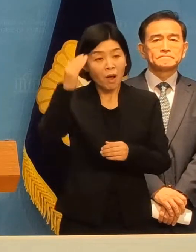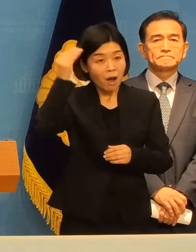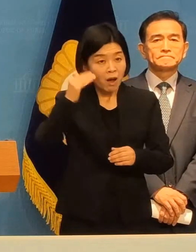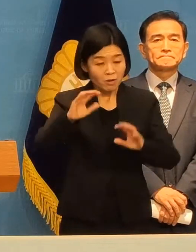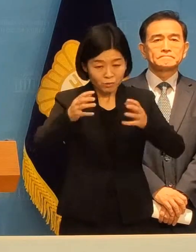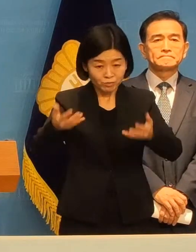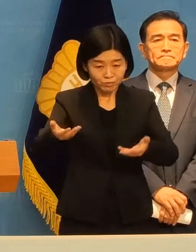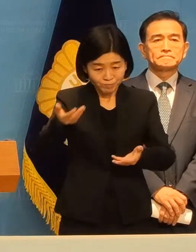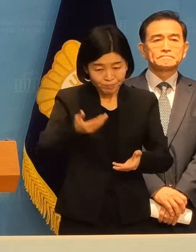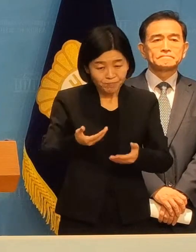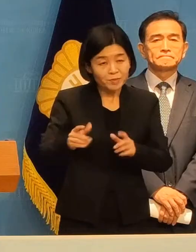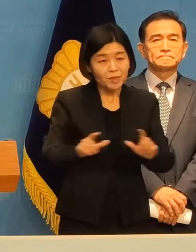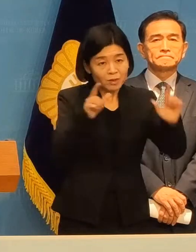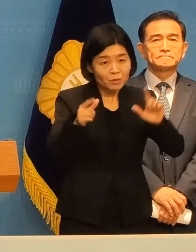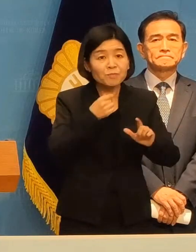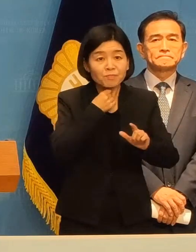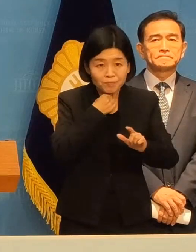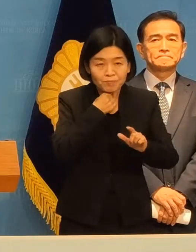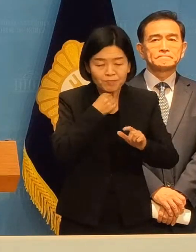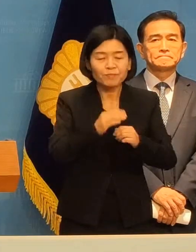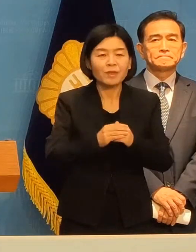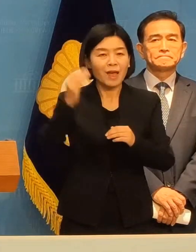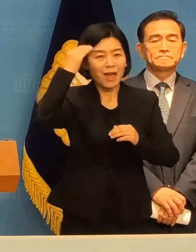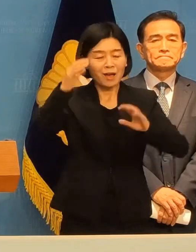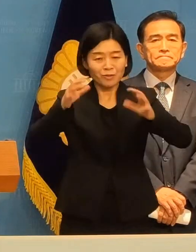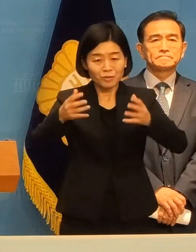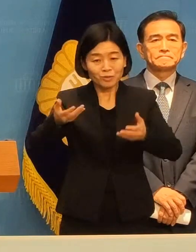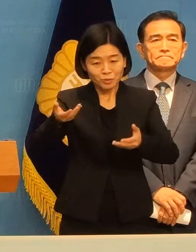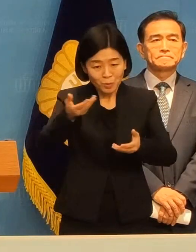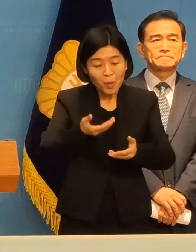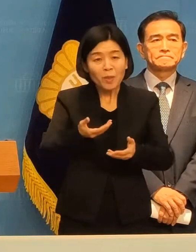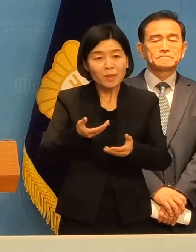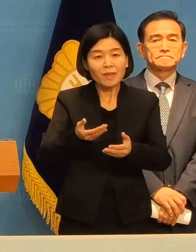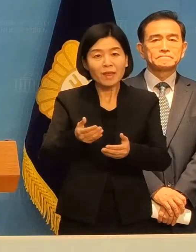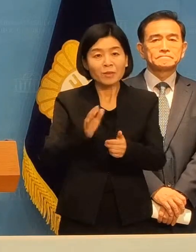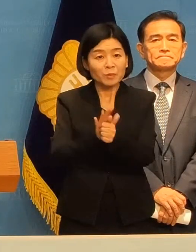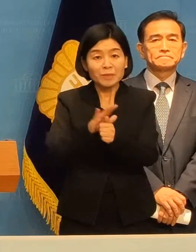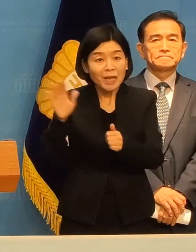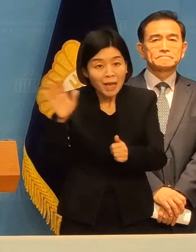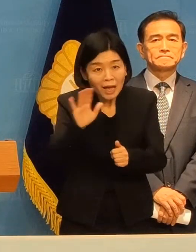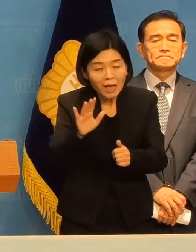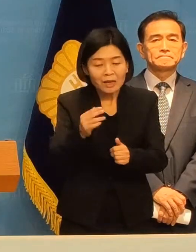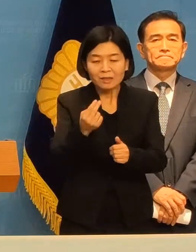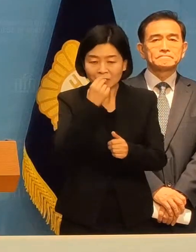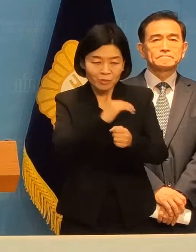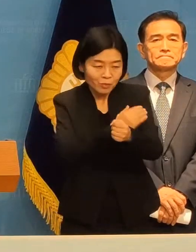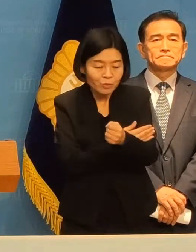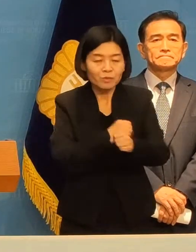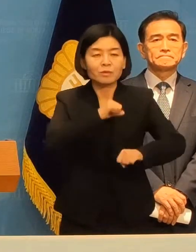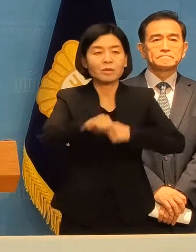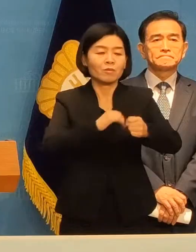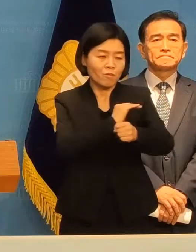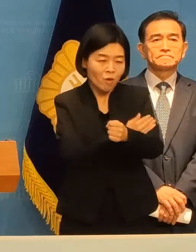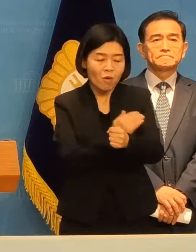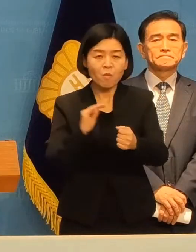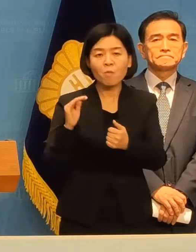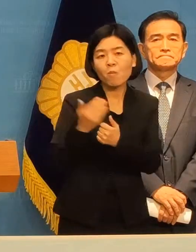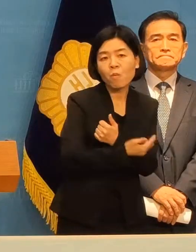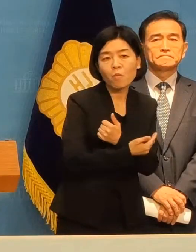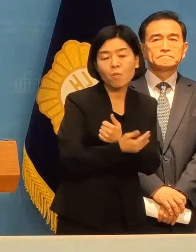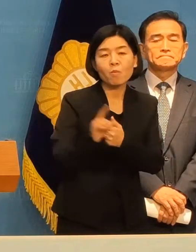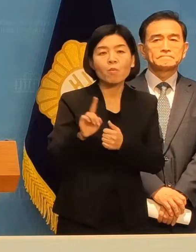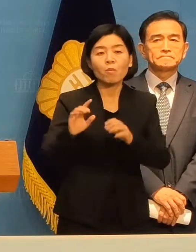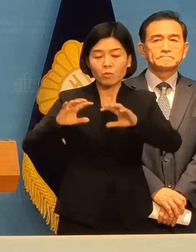희망한 이상 이들을 대한민국으로 송환하지 않는다면 저들의 생명권과 자유권을 지켜줄 국제법과